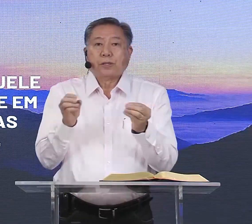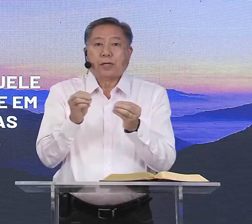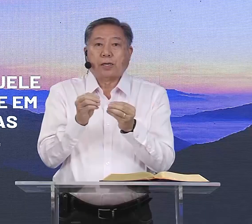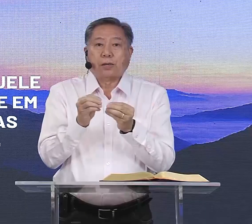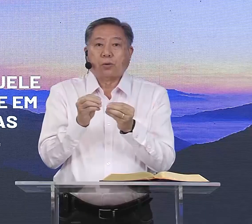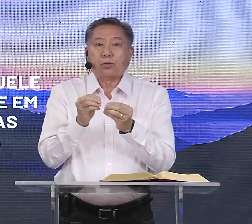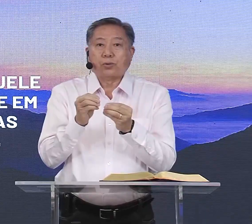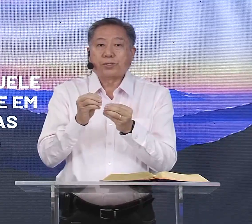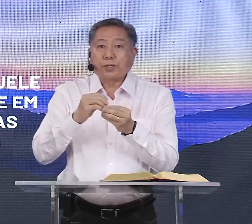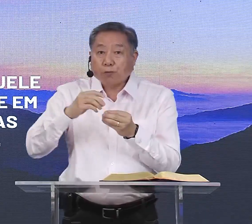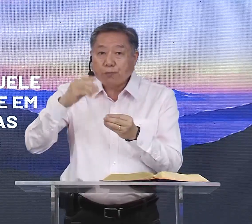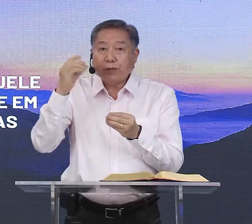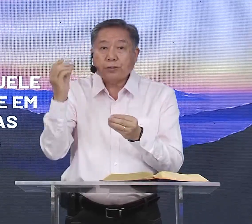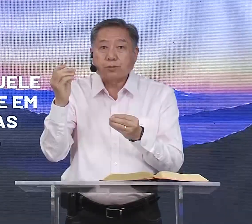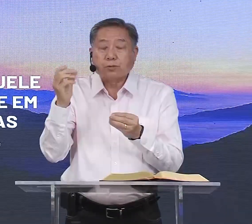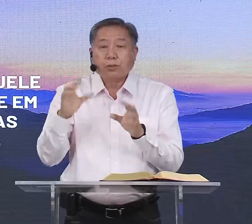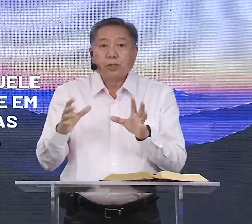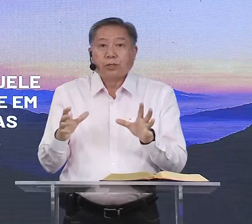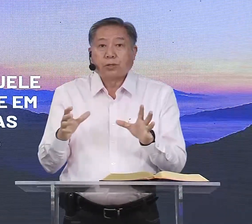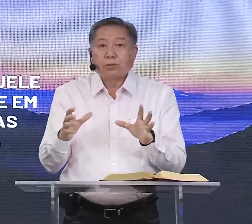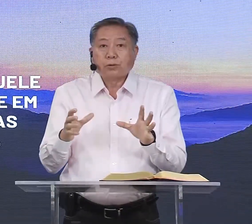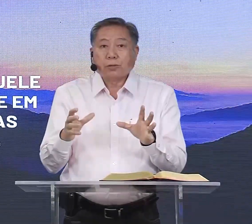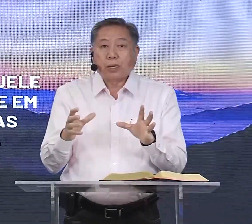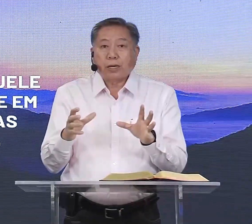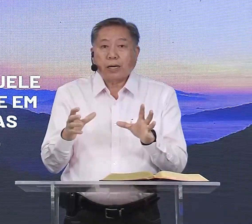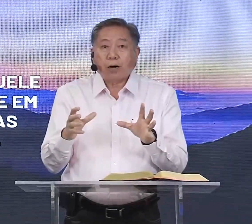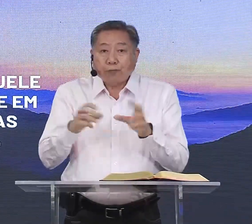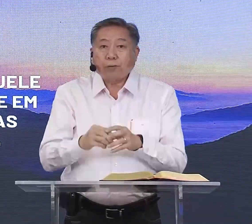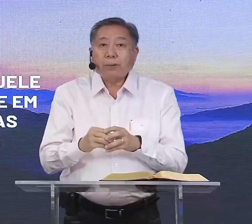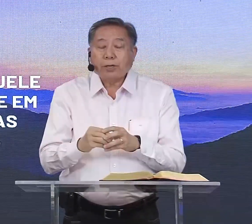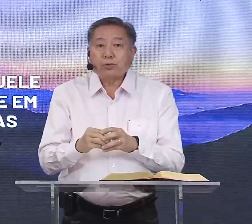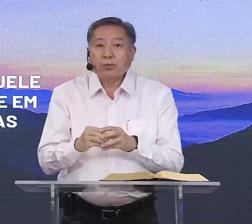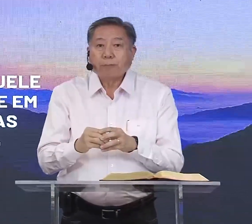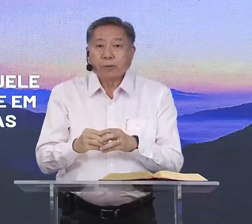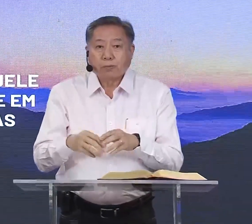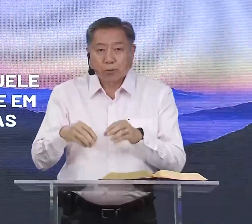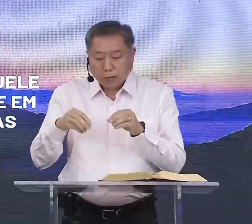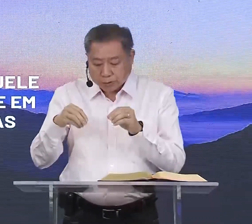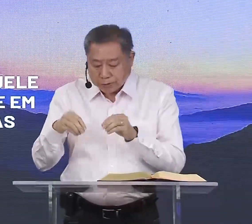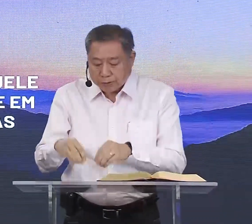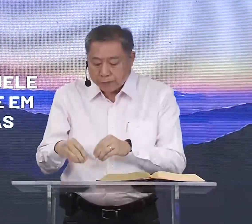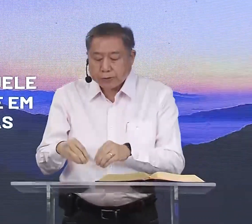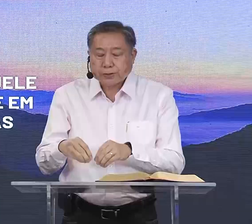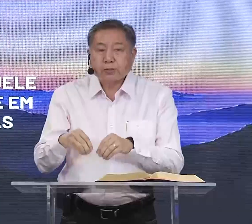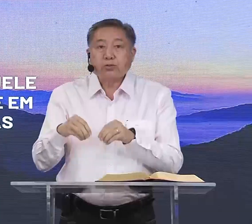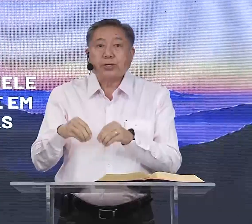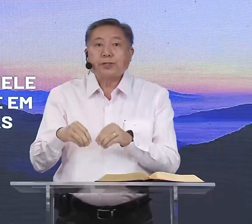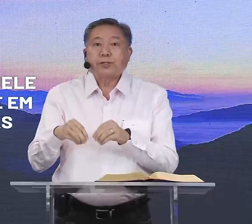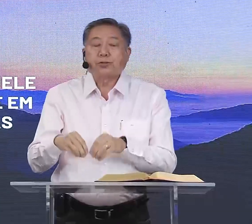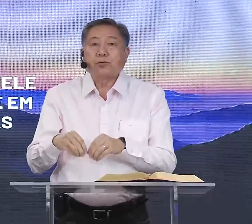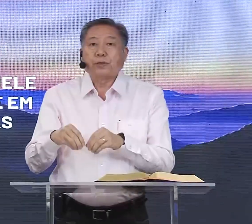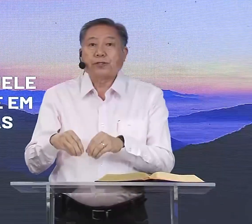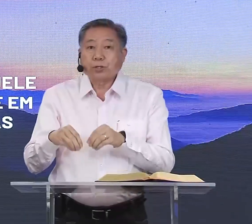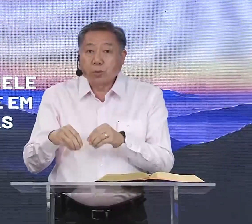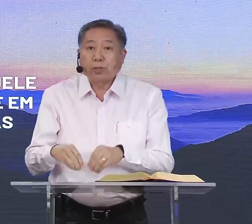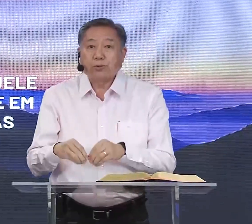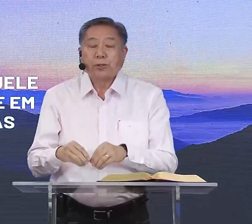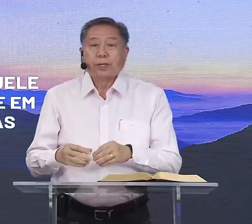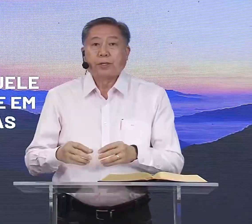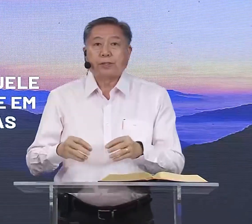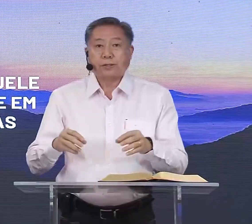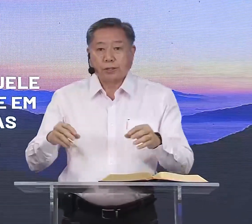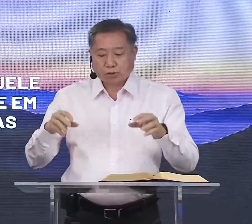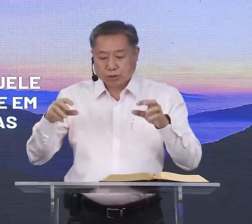limitamos o céu físico ao firmamento, por causa desse versículo, Gênesis 1, versículo